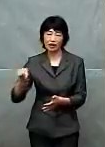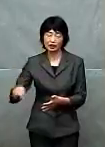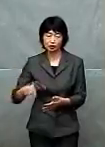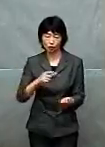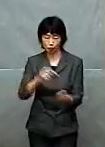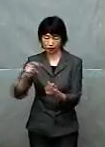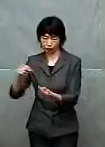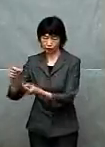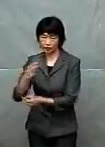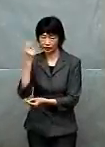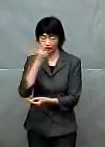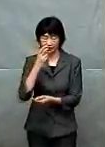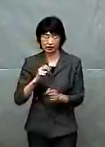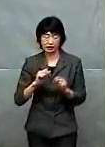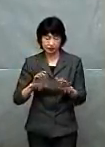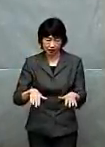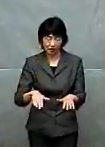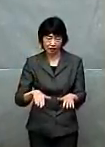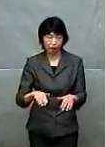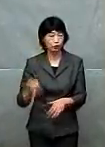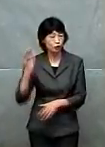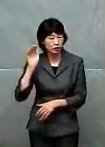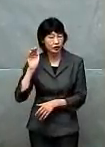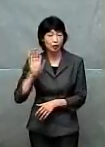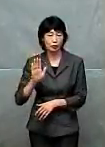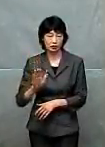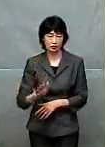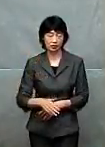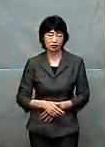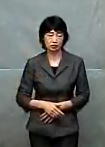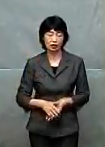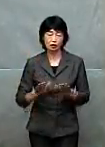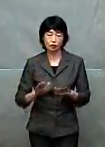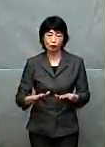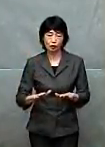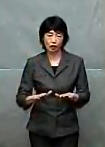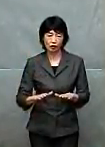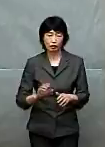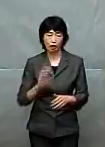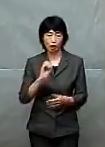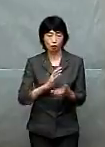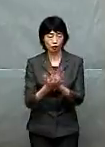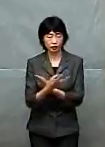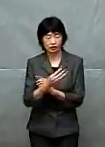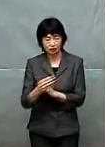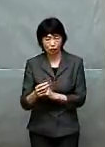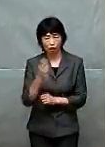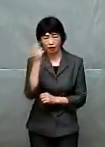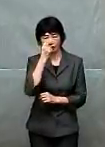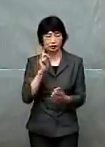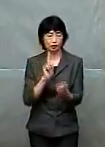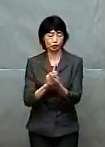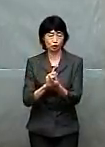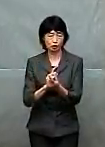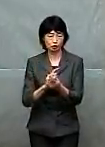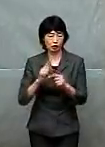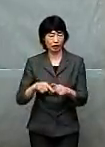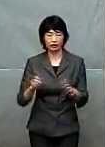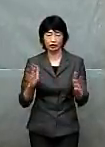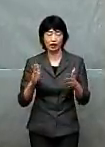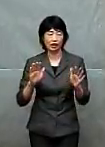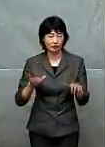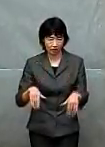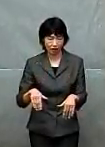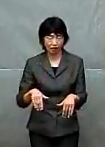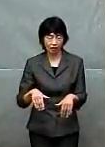査したということを聞いております。で、今回はちょっと尾花沢は入っていなかったということも聞いているところです。